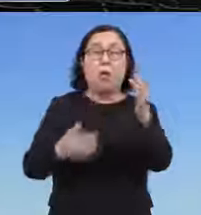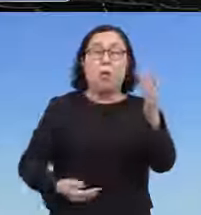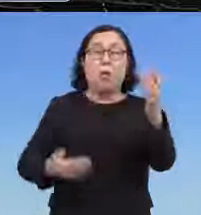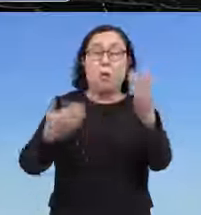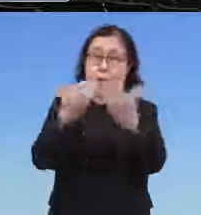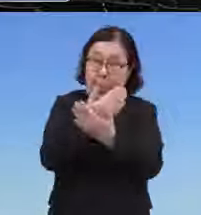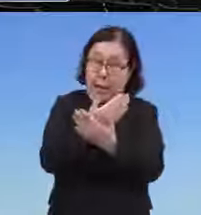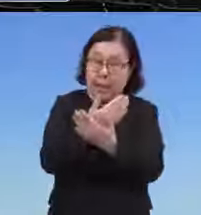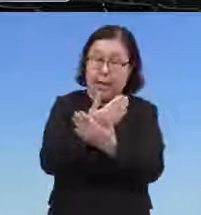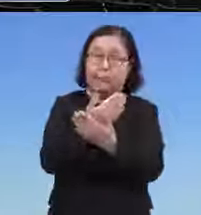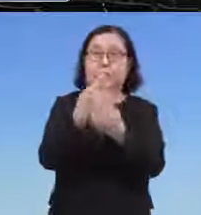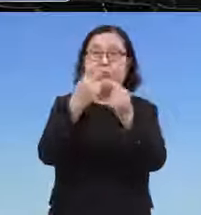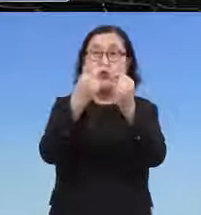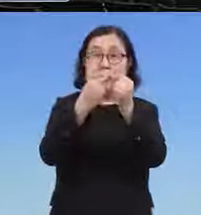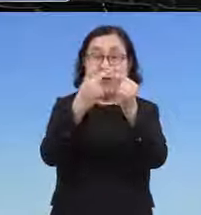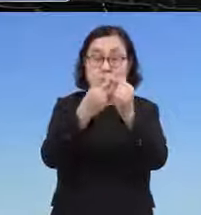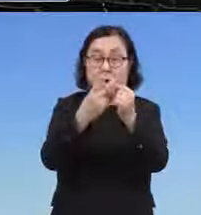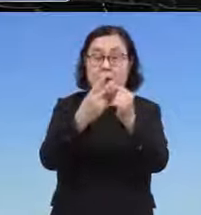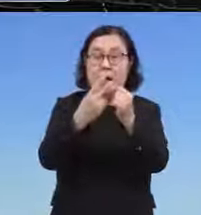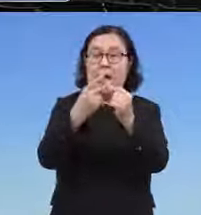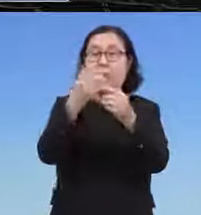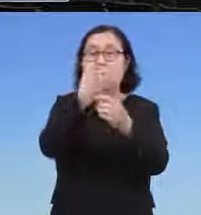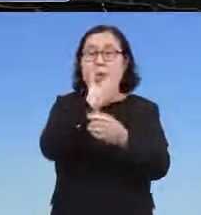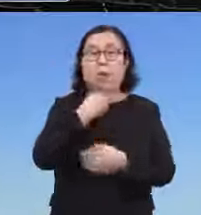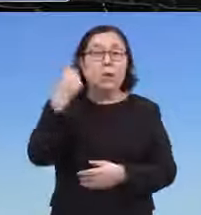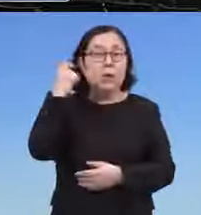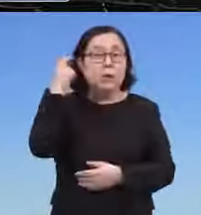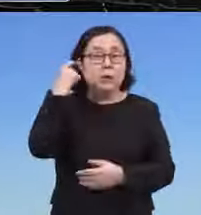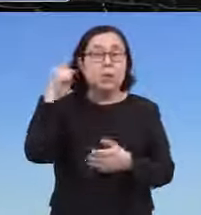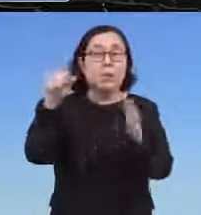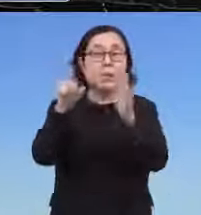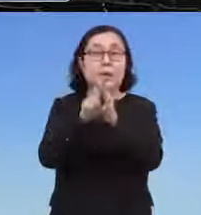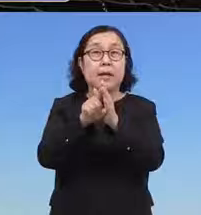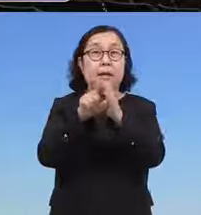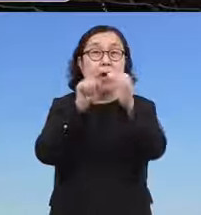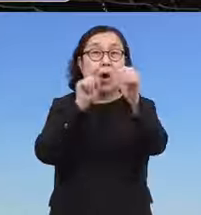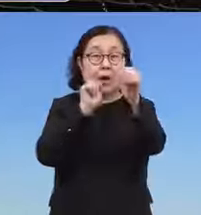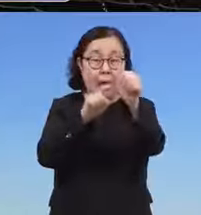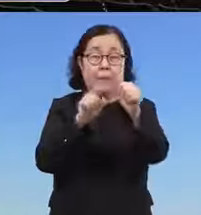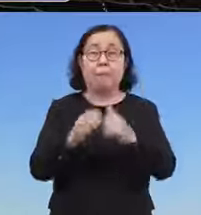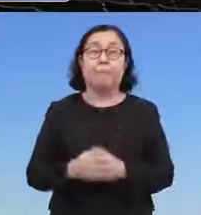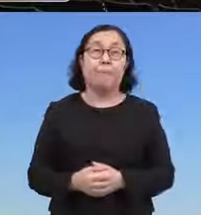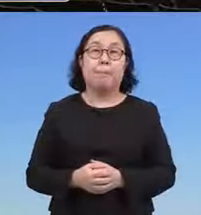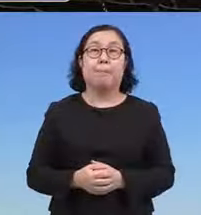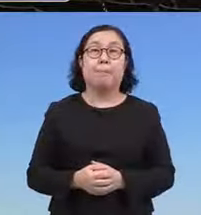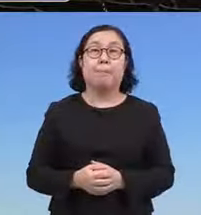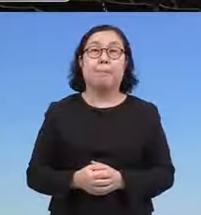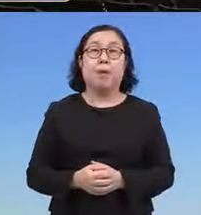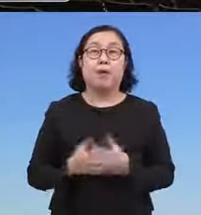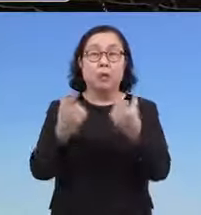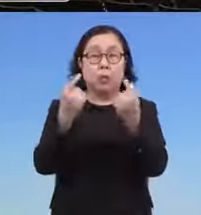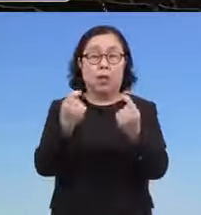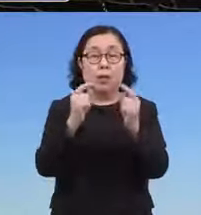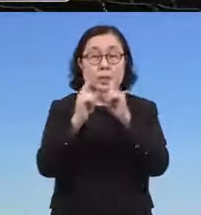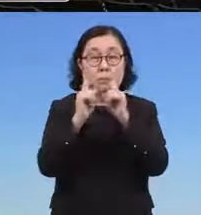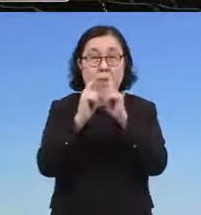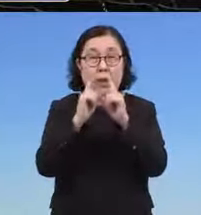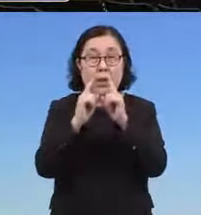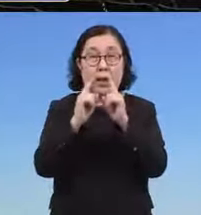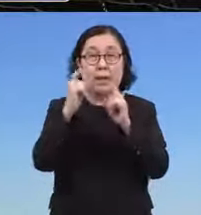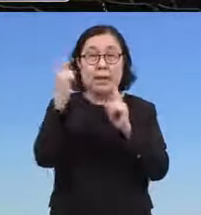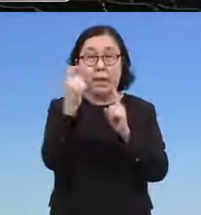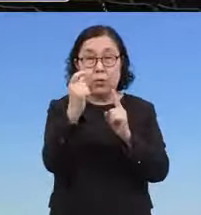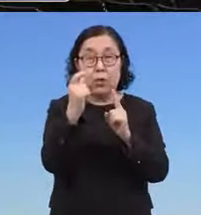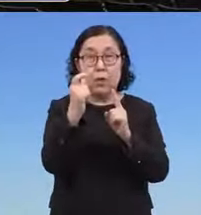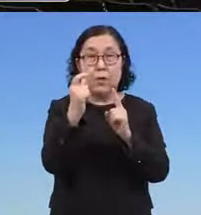나오는데요. 회개하라, 그리고 복음을 믿어라. 이거는 사실은 같은 의미를 좀